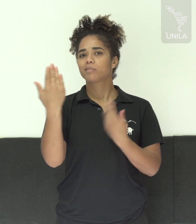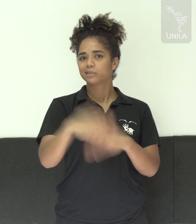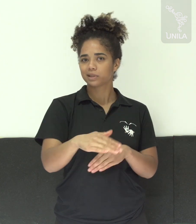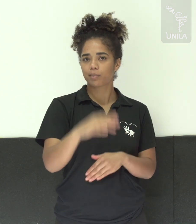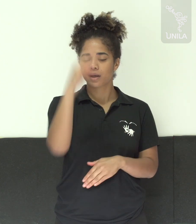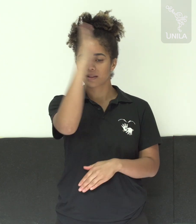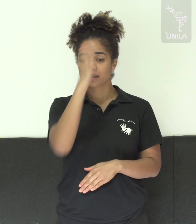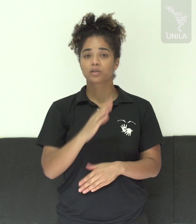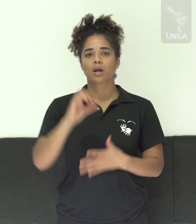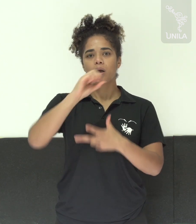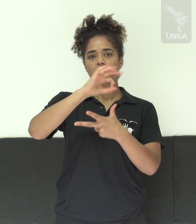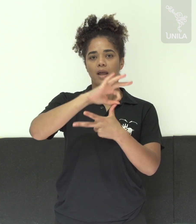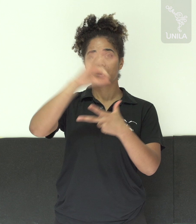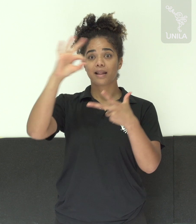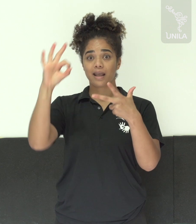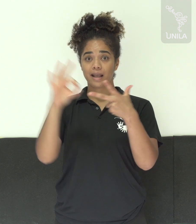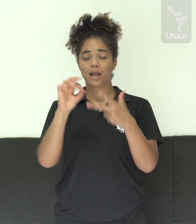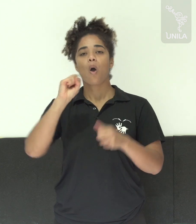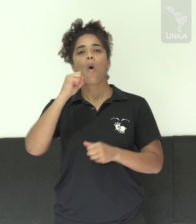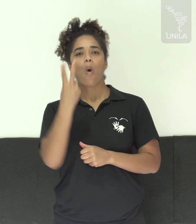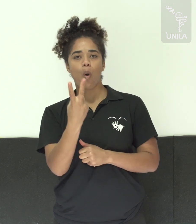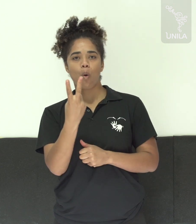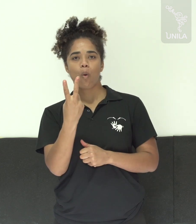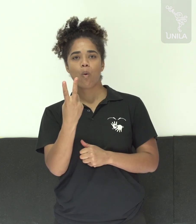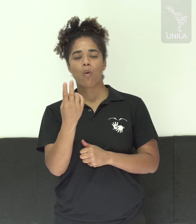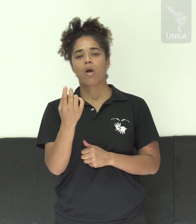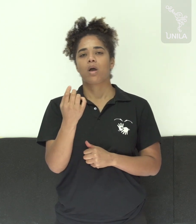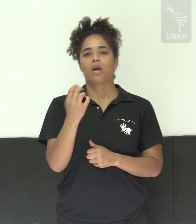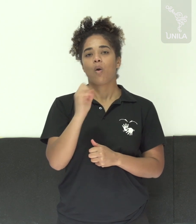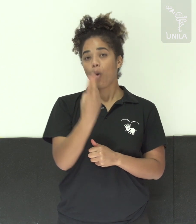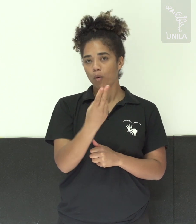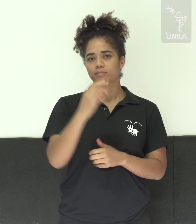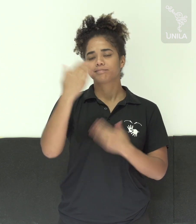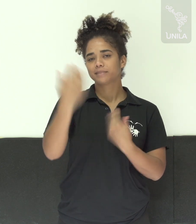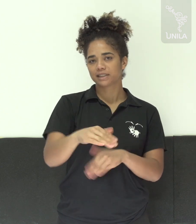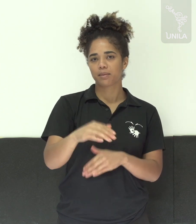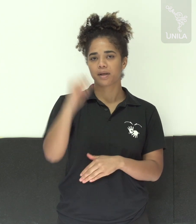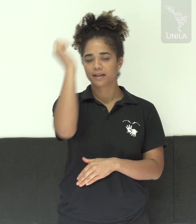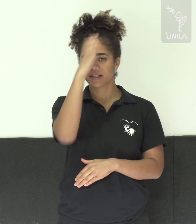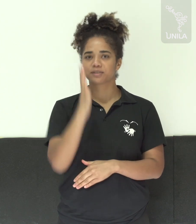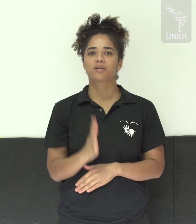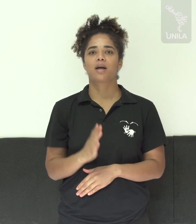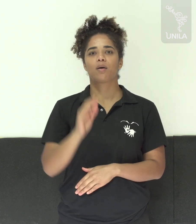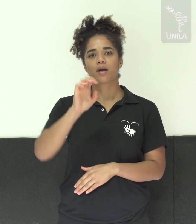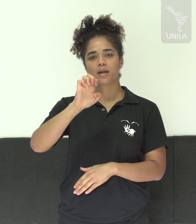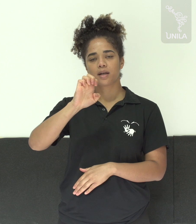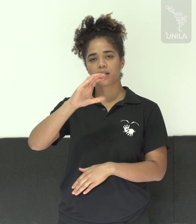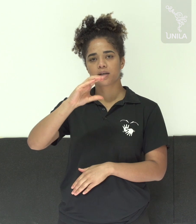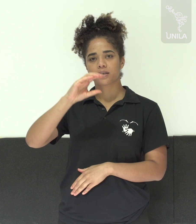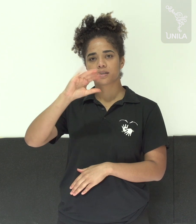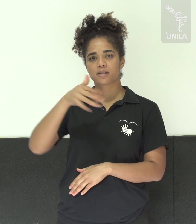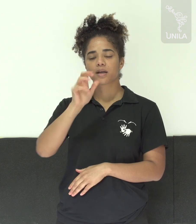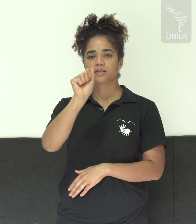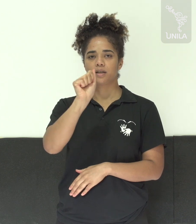Exame Nacional para a Certificação de Competência de Jovens e Adultos, ENSEJA, ou de exames de certificação realizados